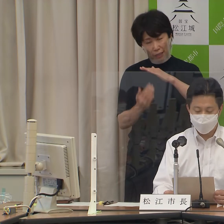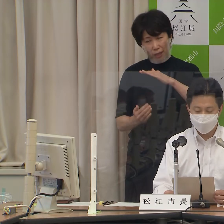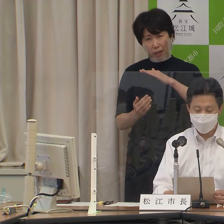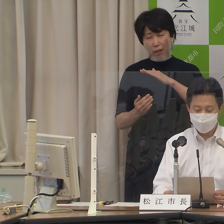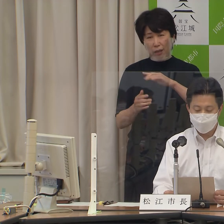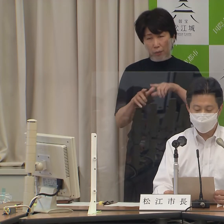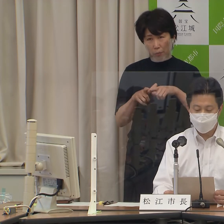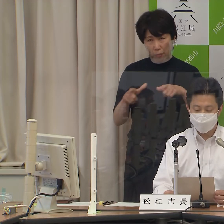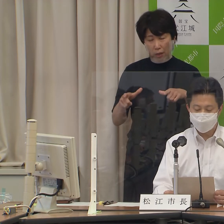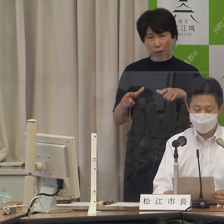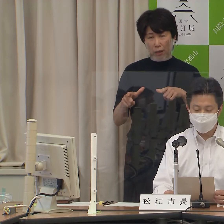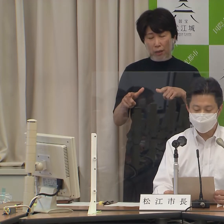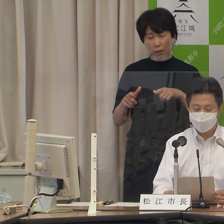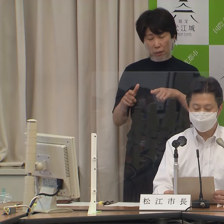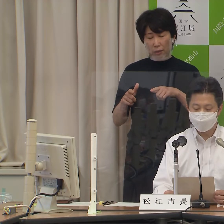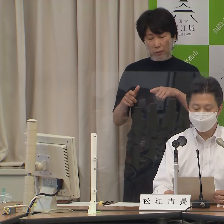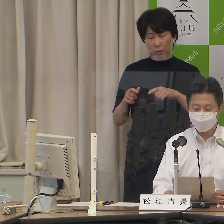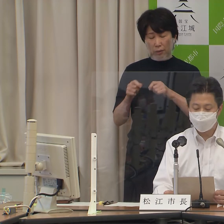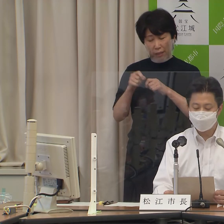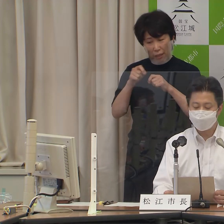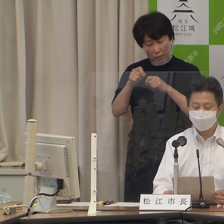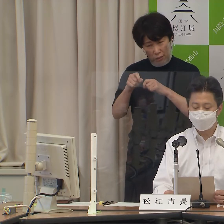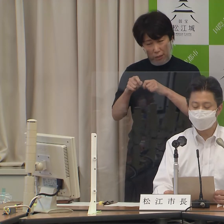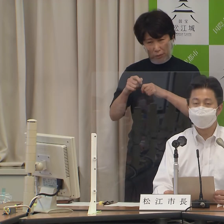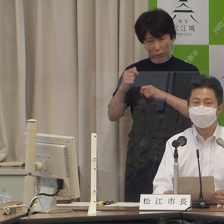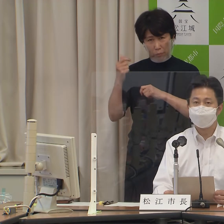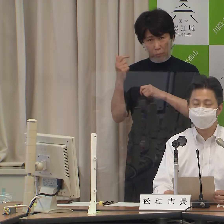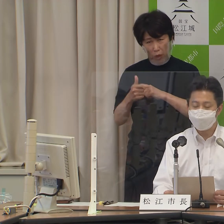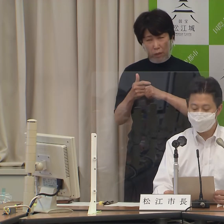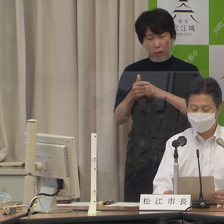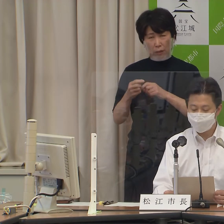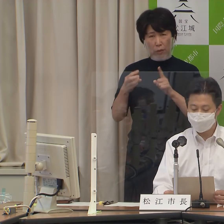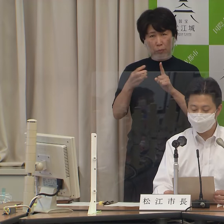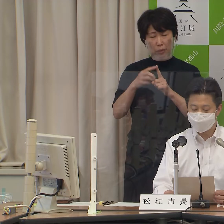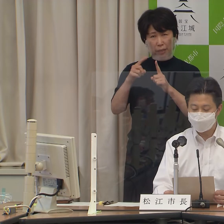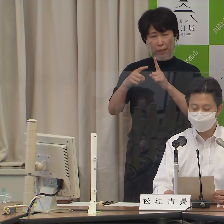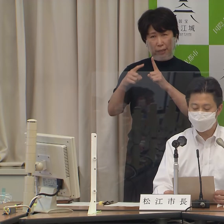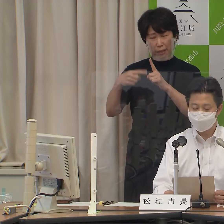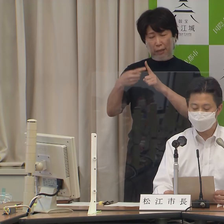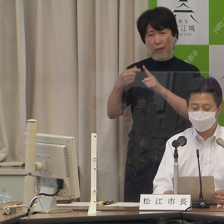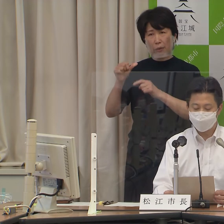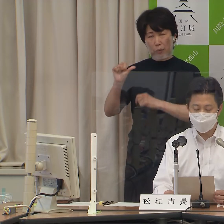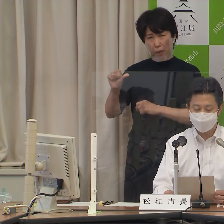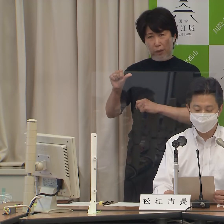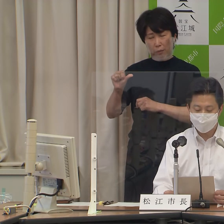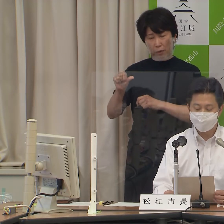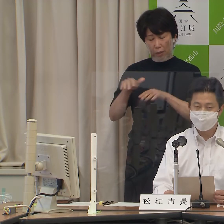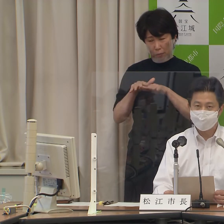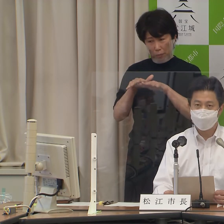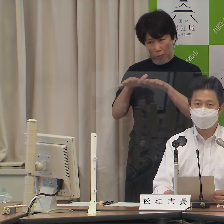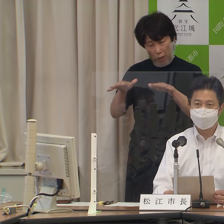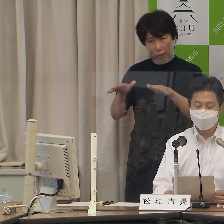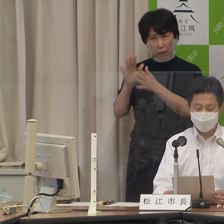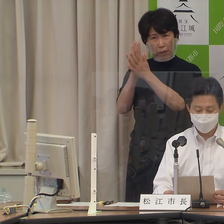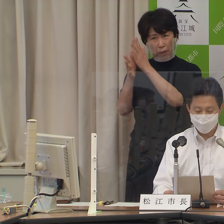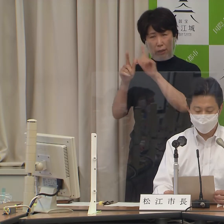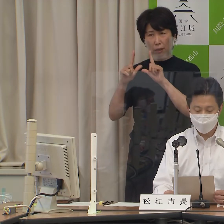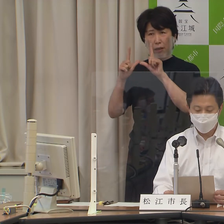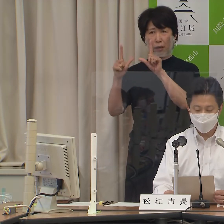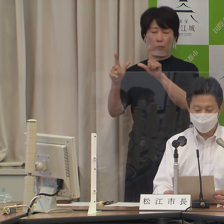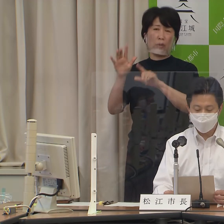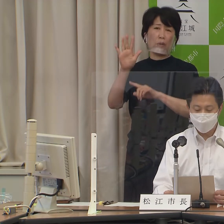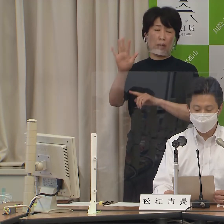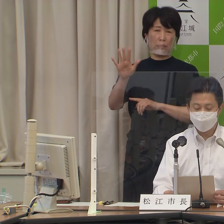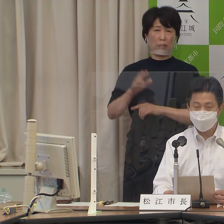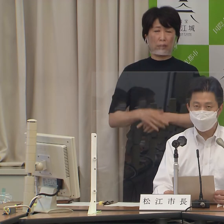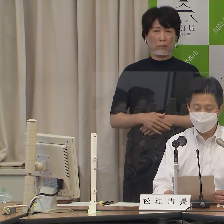強いBA.5 が県内に広がっているとの見解が県から示されていることや、本市では過